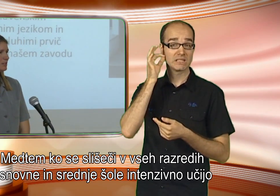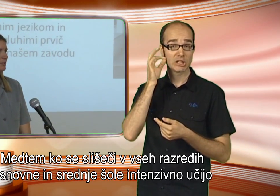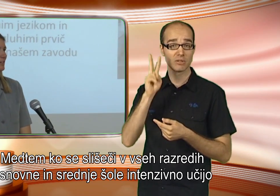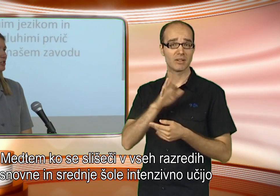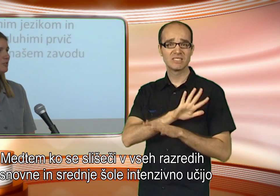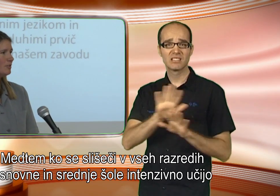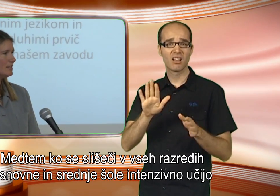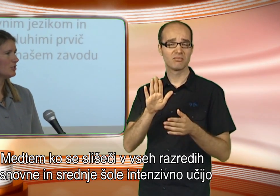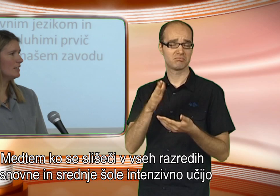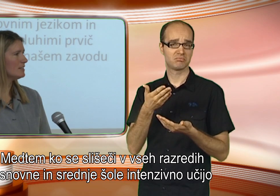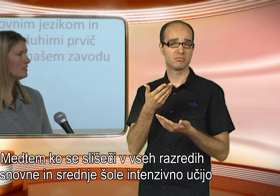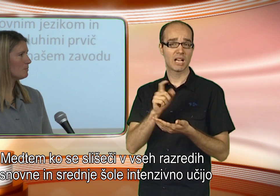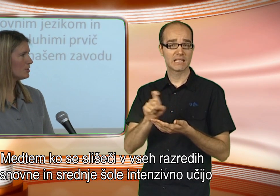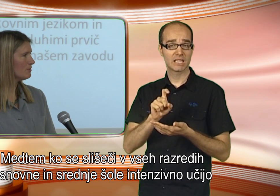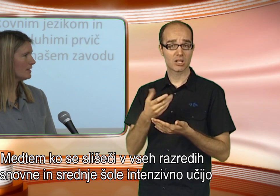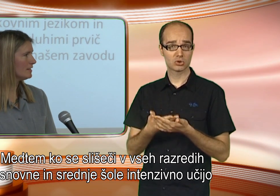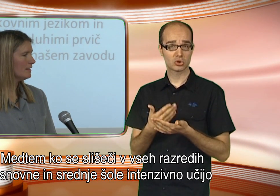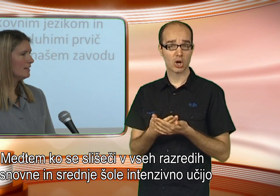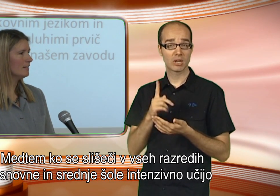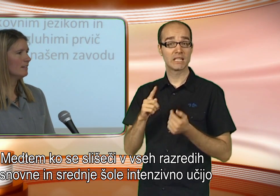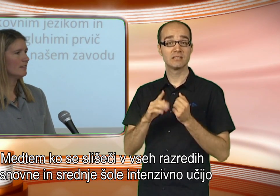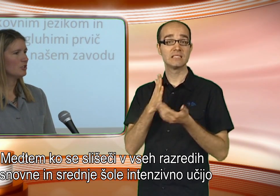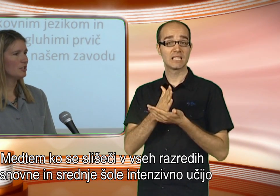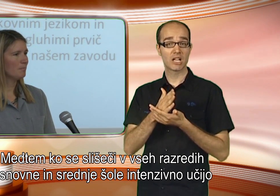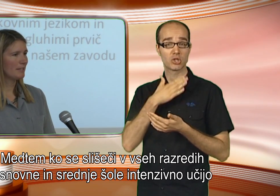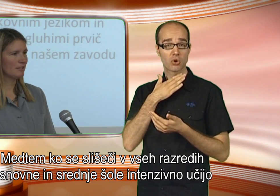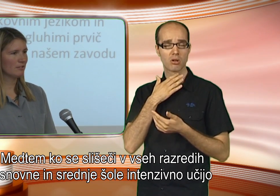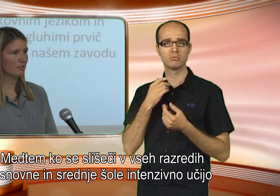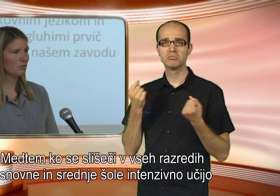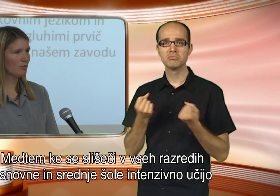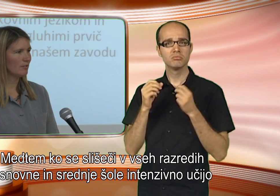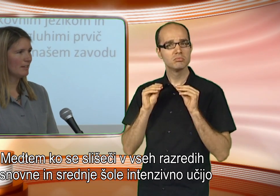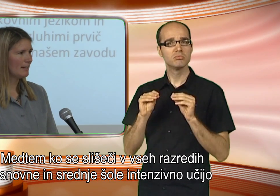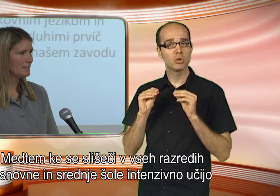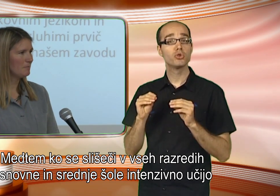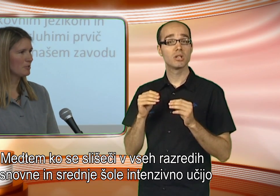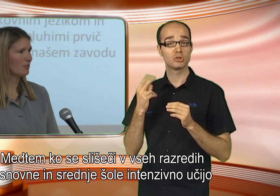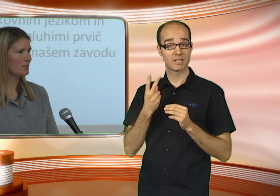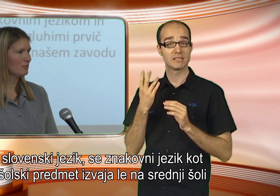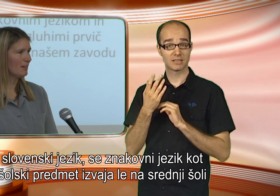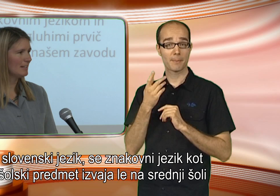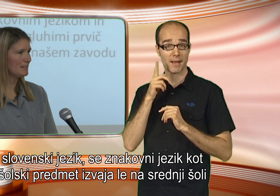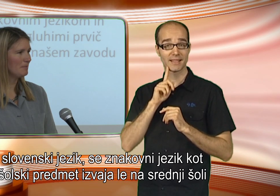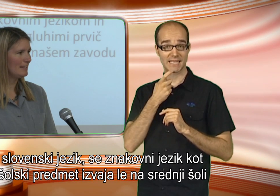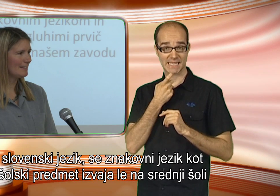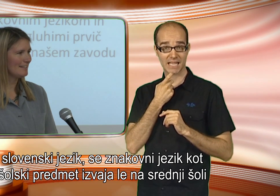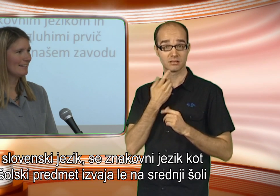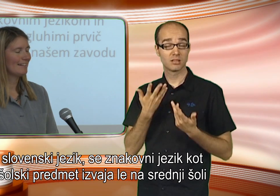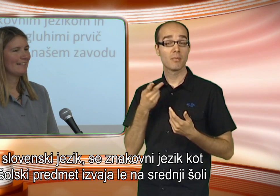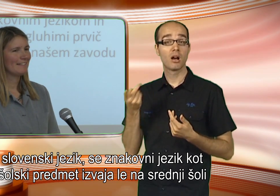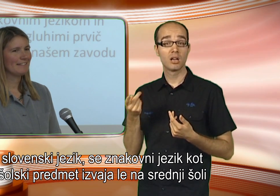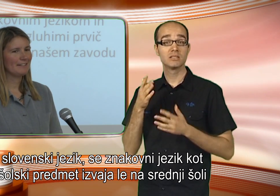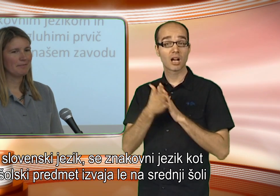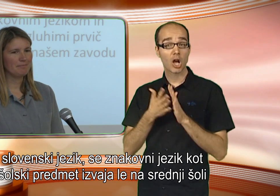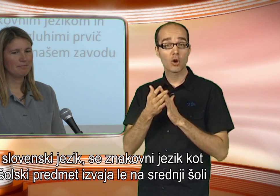Medtem ko se slišeči v vseh razredih osnovne in srednje šole intenzivno učijo slovenski jezik, se znakovni jezik kot